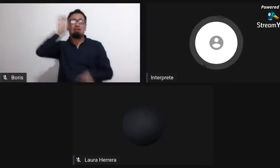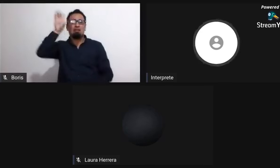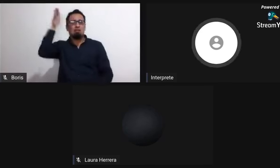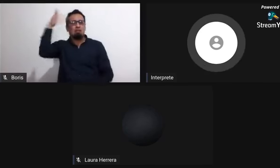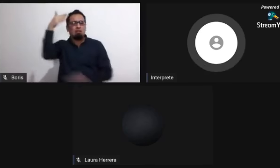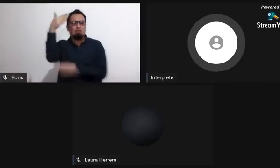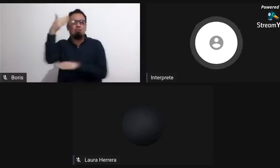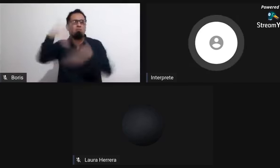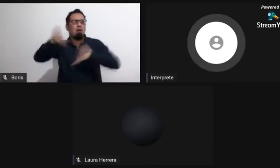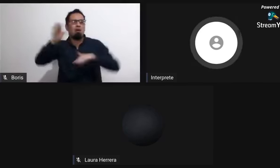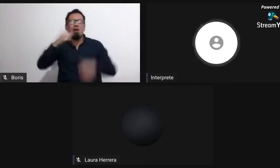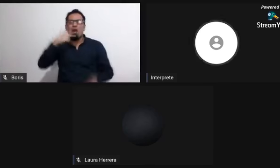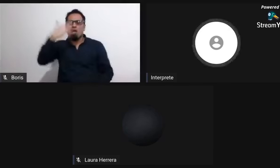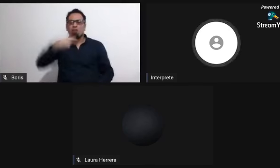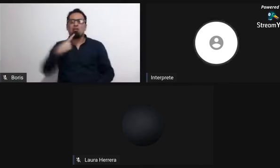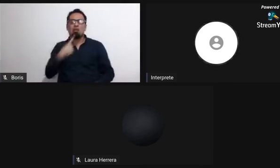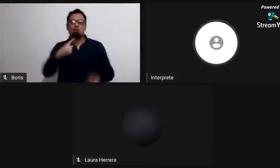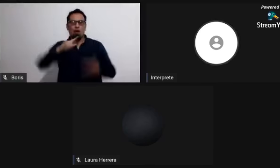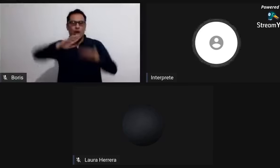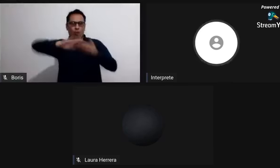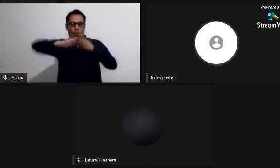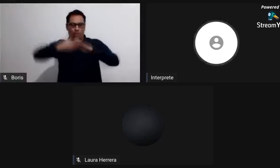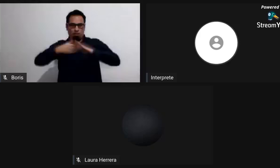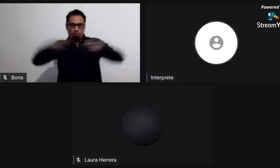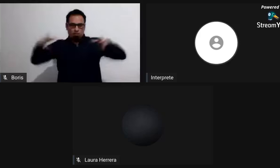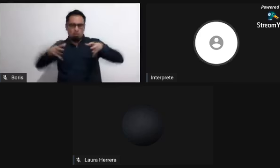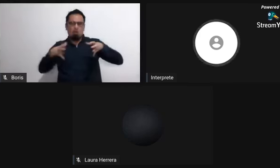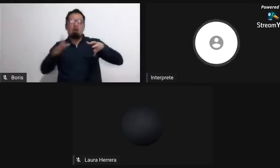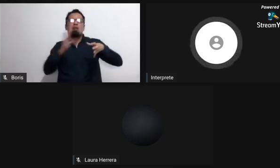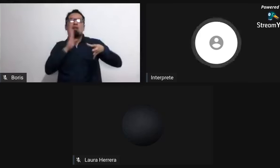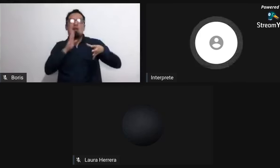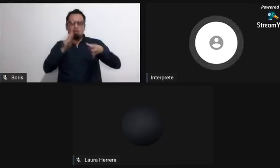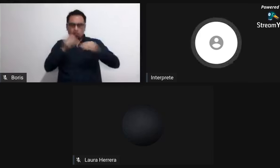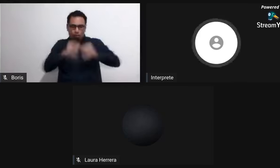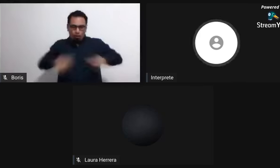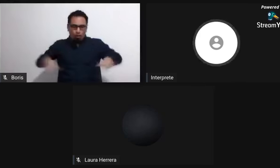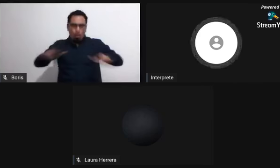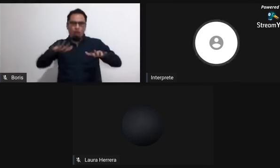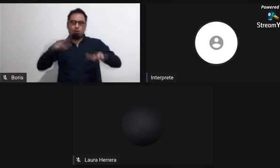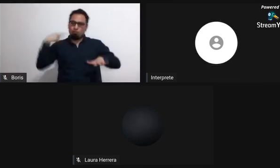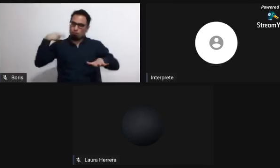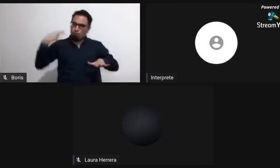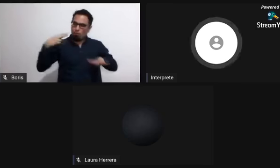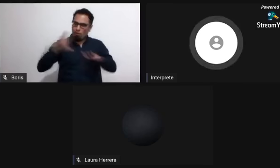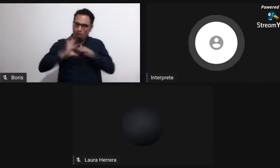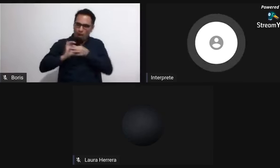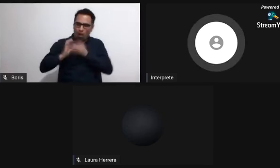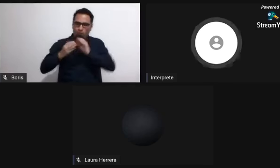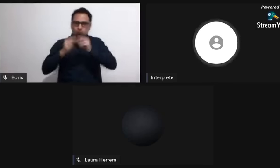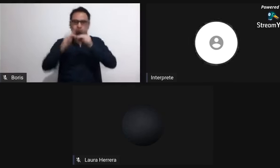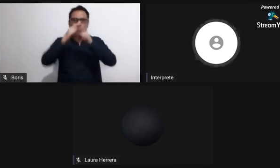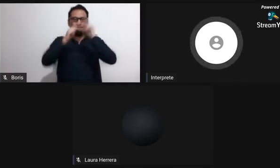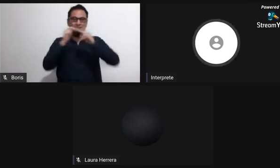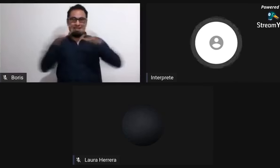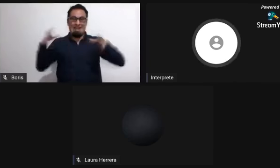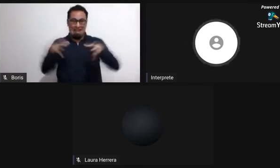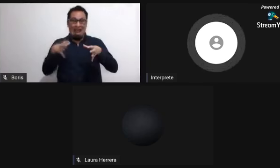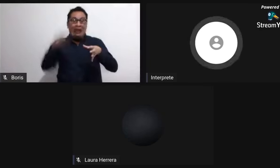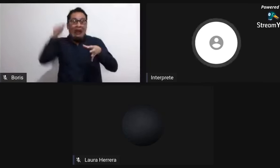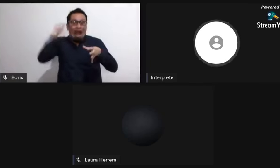Solo hasta el siglo XIX se empieza a entender ese concepto de nación y empiezan a surgir otros